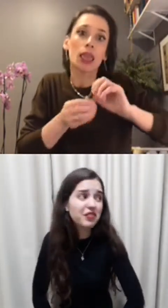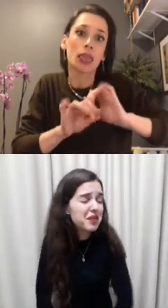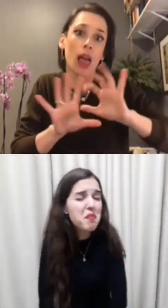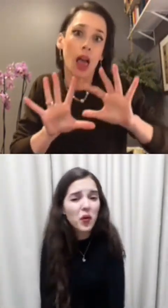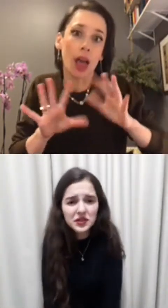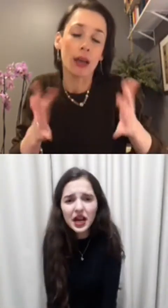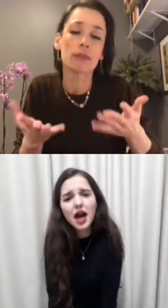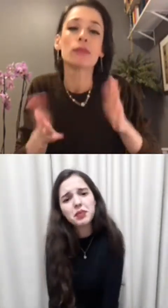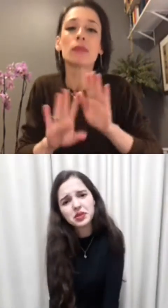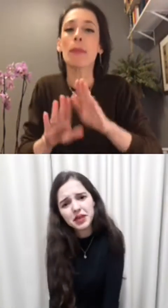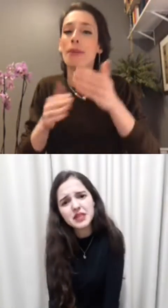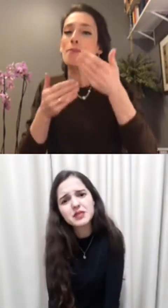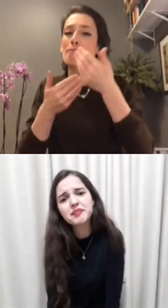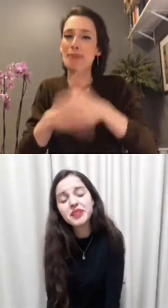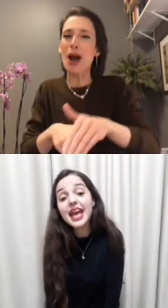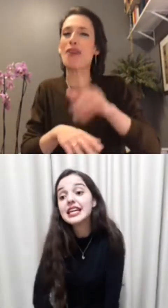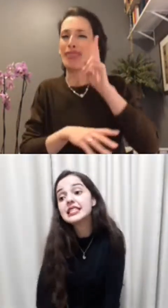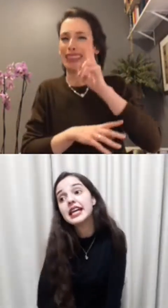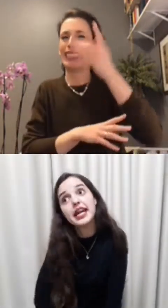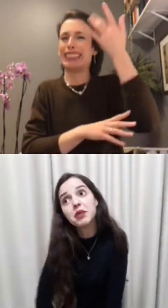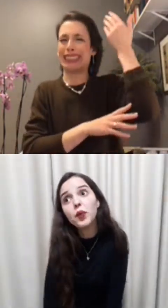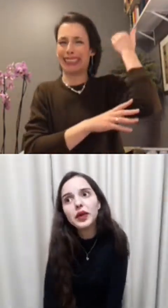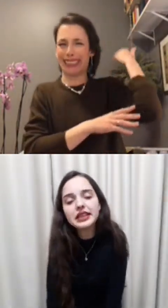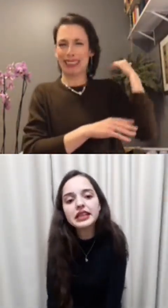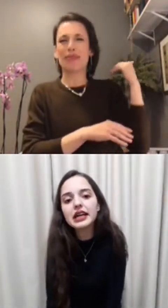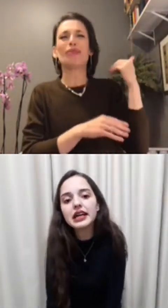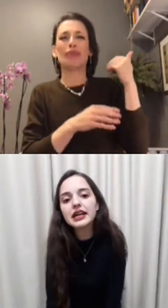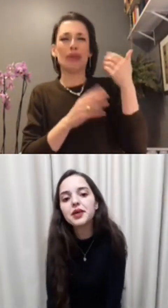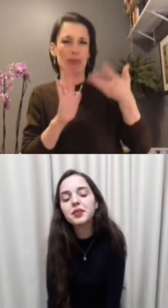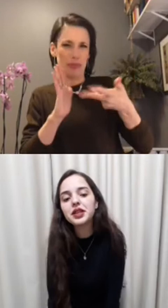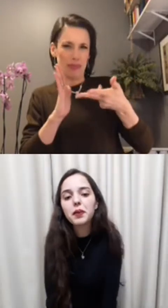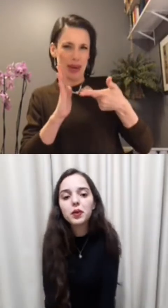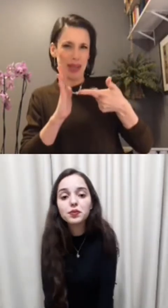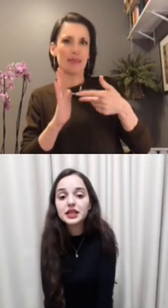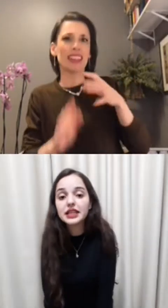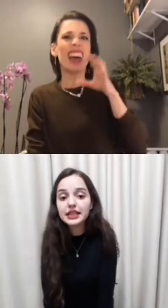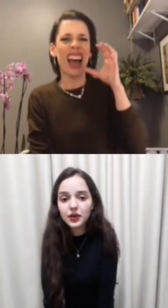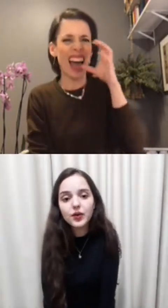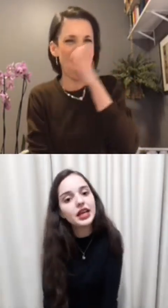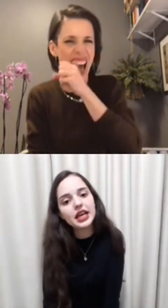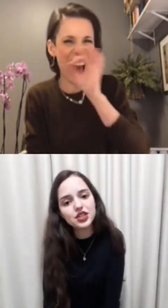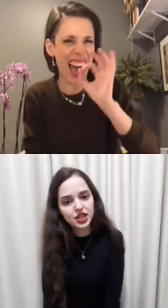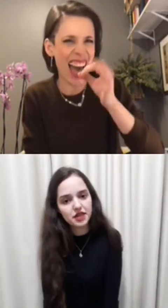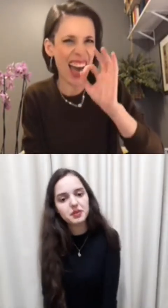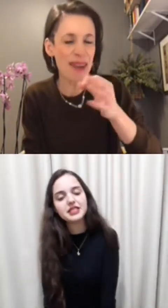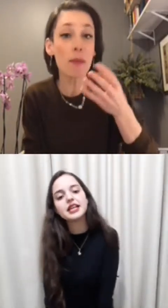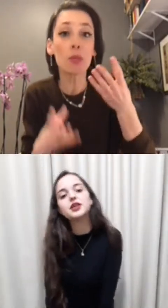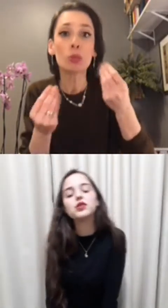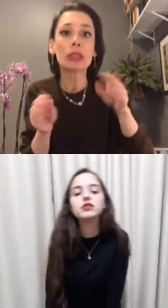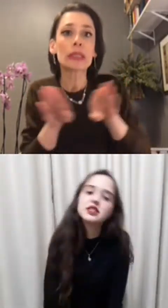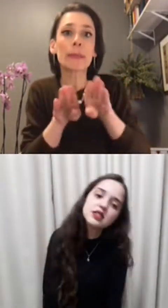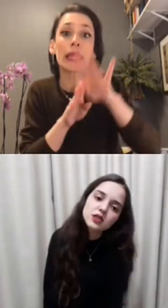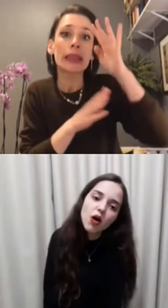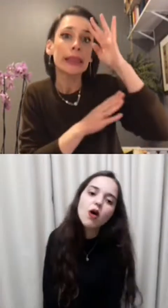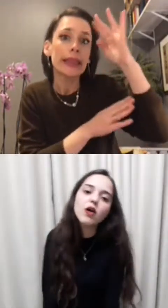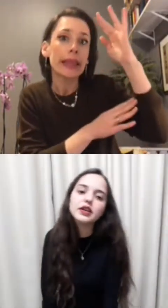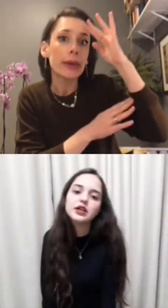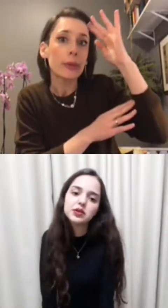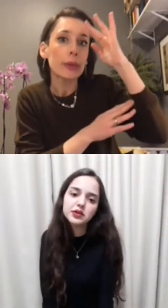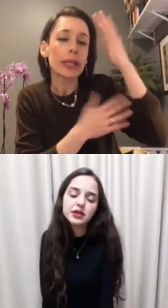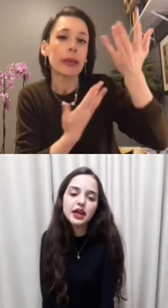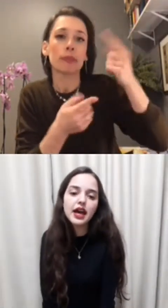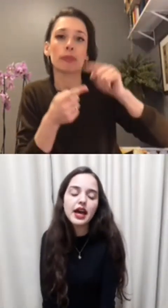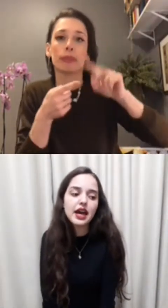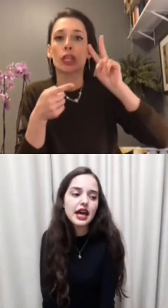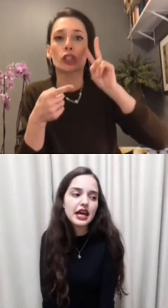prova é muito rápido mesmo. E assim, era muita pergunta da teoria de Libras, né? Do contexto